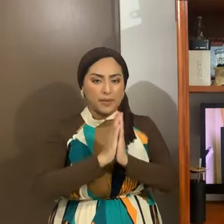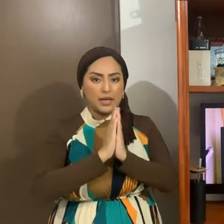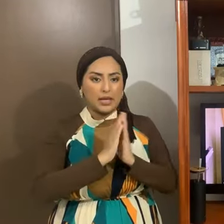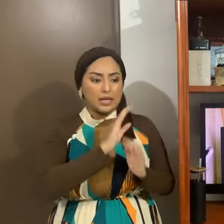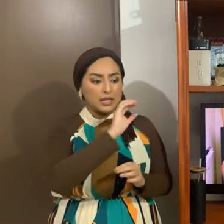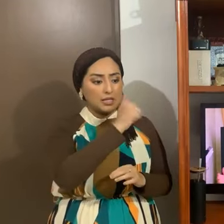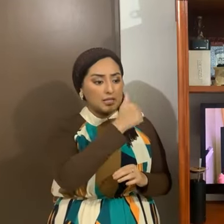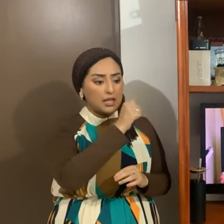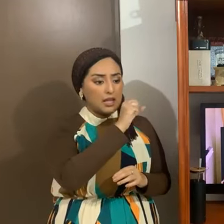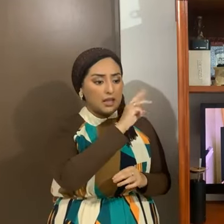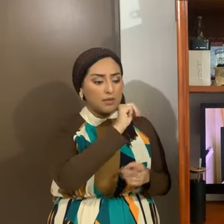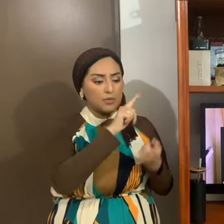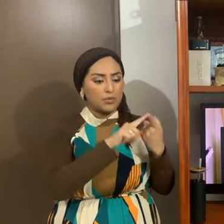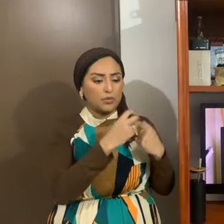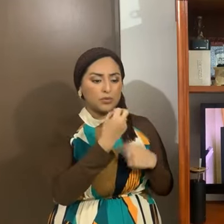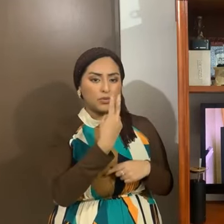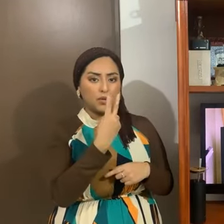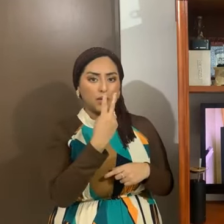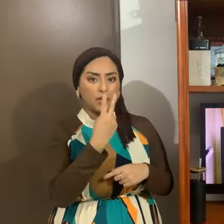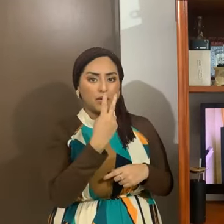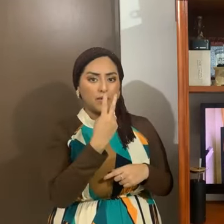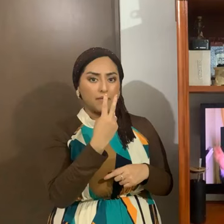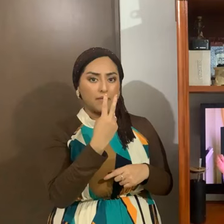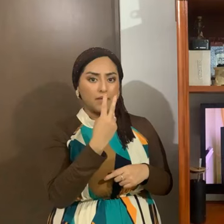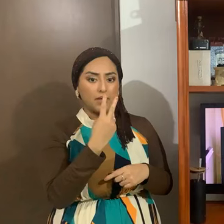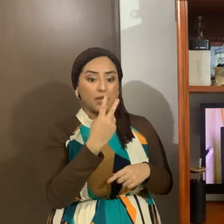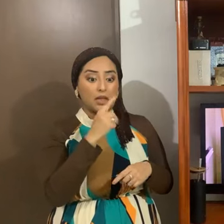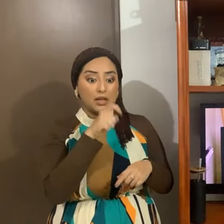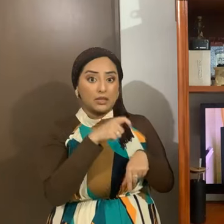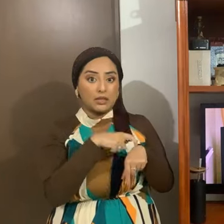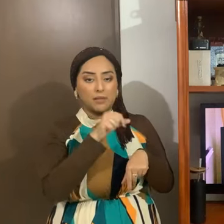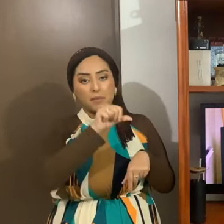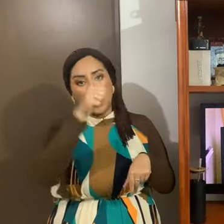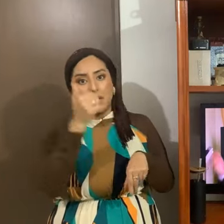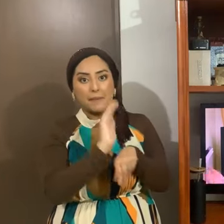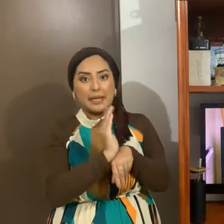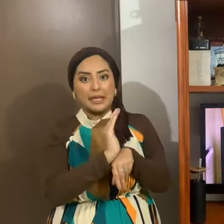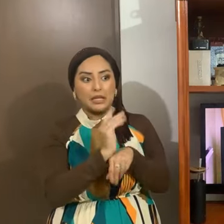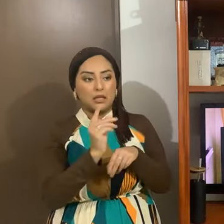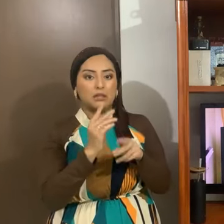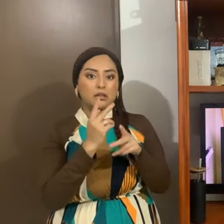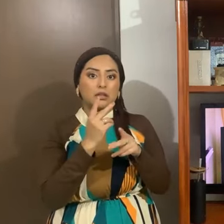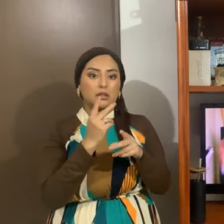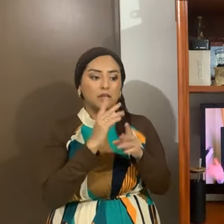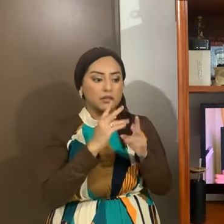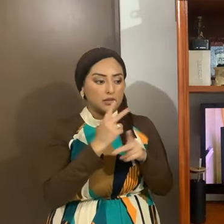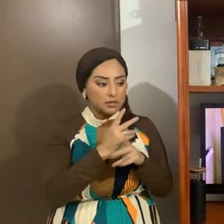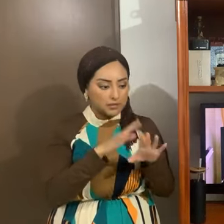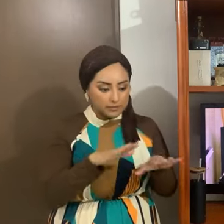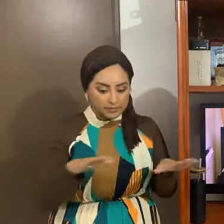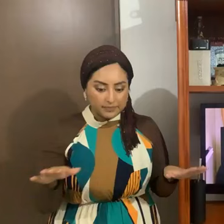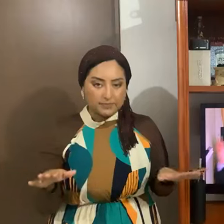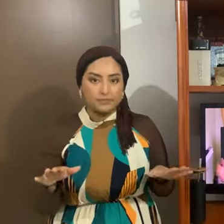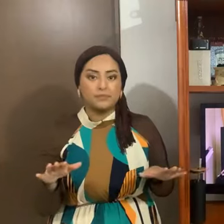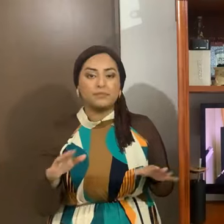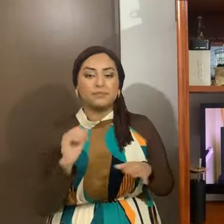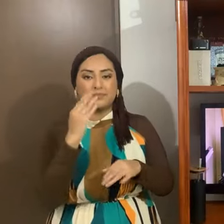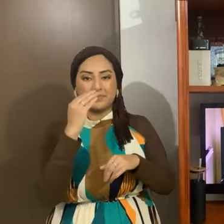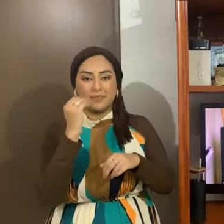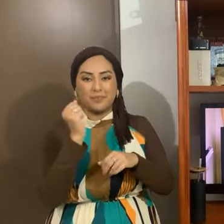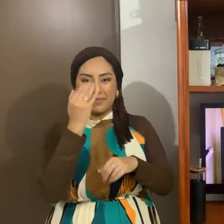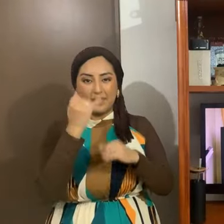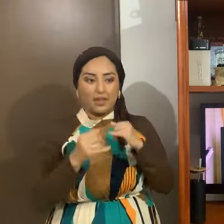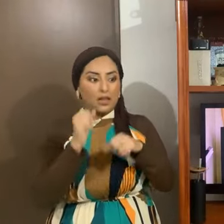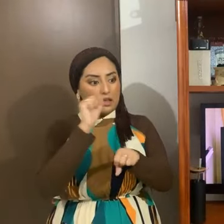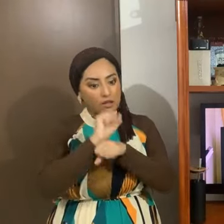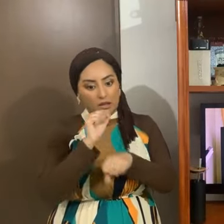las 10 de la mañana a las 12 del día. Y en ese tiempo tiene que hacer otras actividades, cuidar a sus hijos, fuera de Shabbat